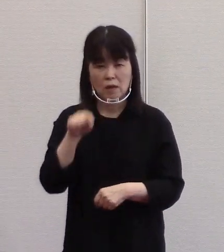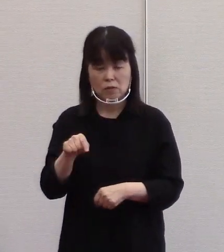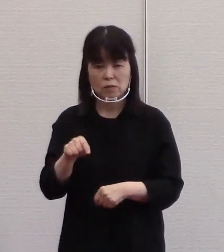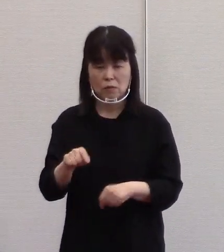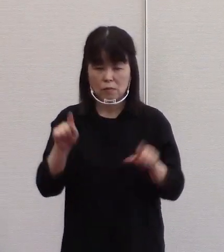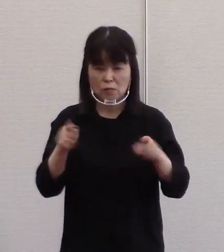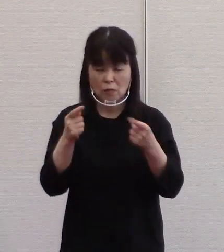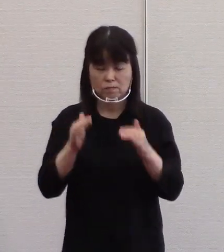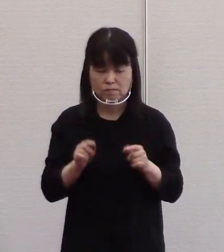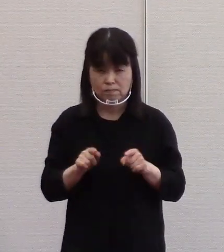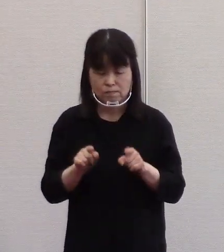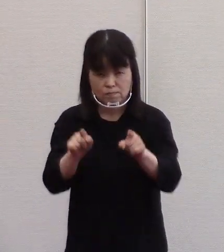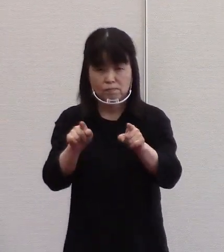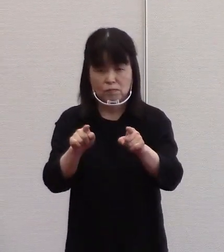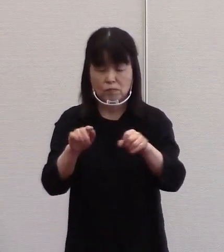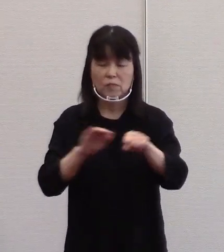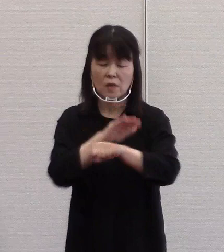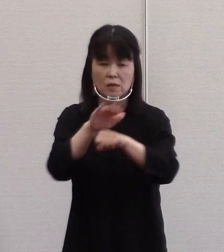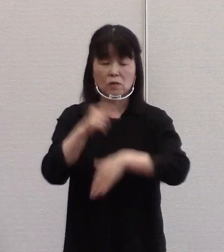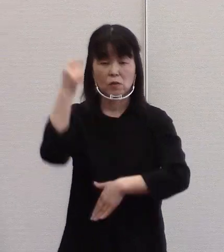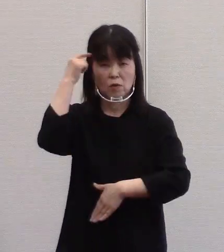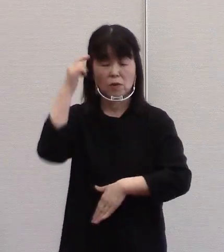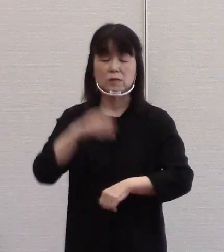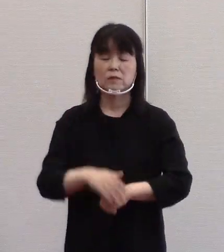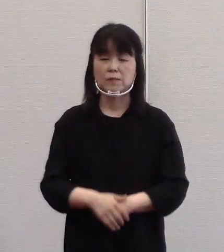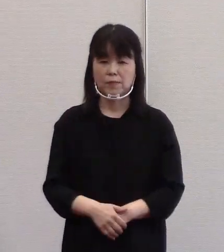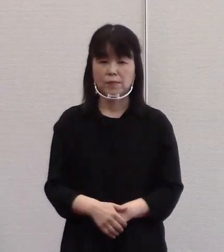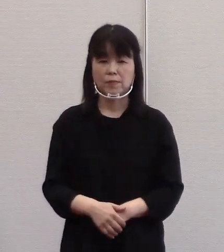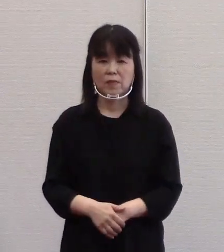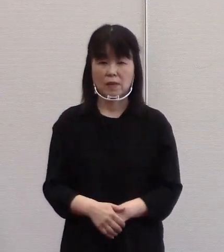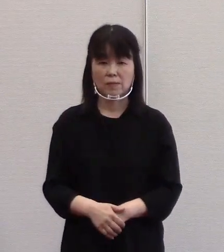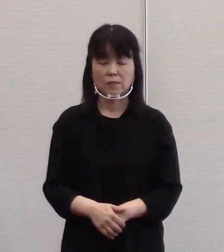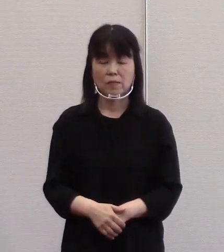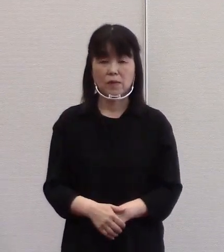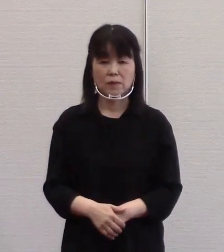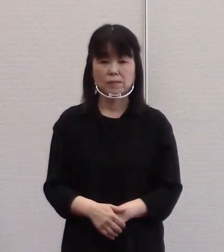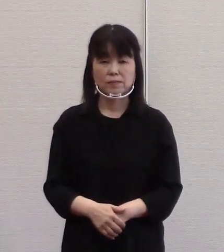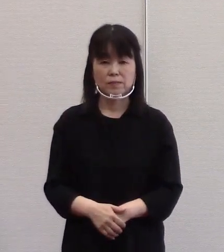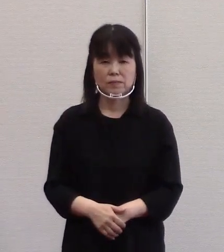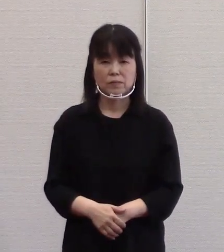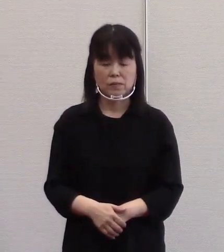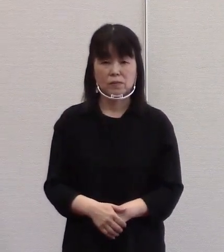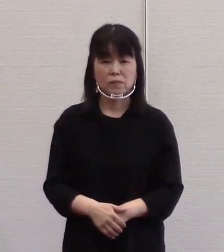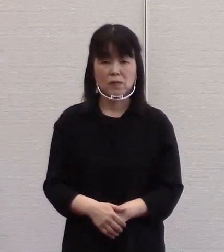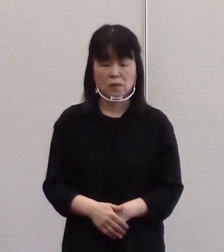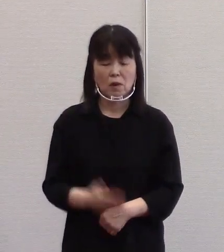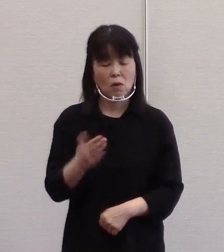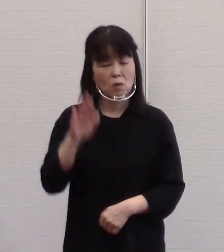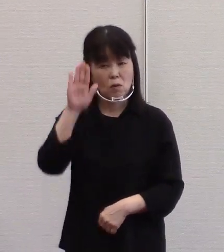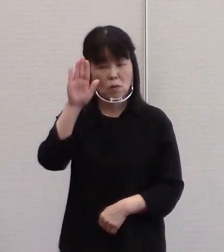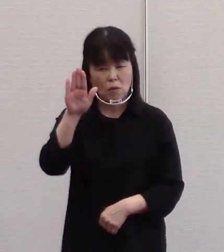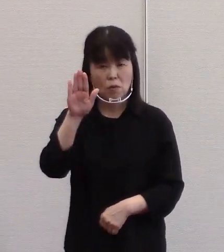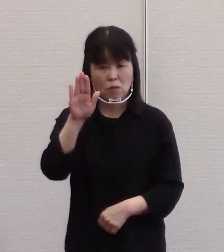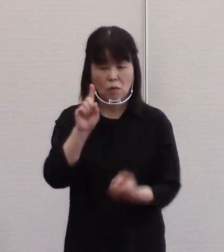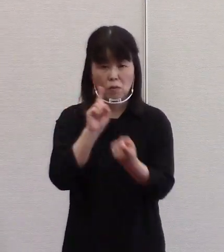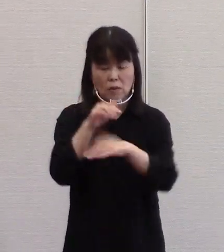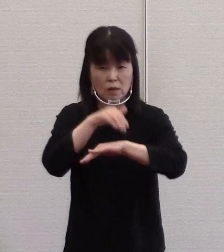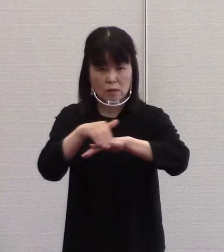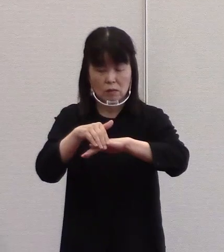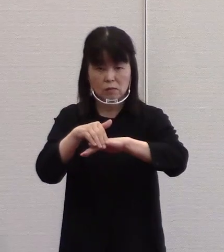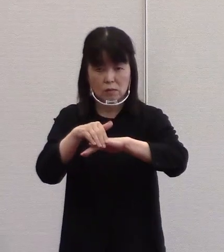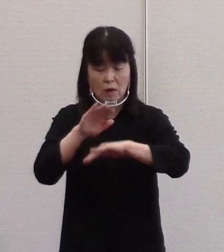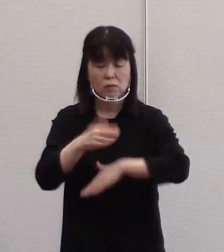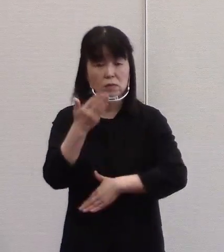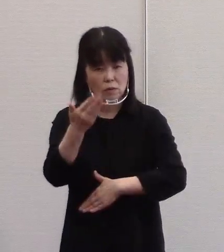った経済と感染対策の両立というのは、また次回の支援策等でもやっていくというところです 。そうですね、まあ、もとも